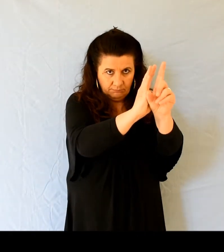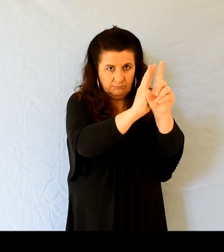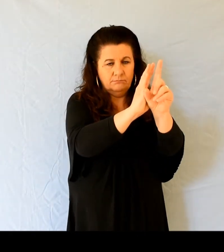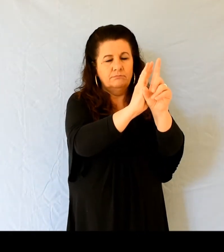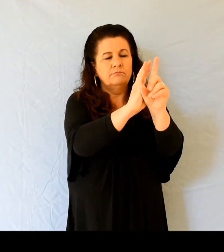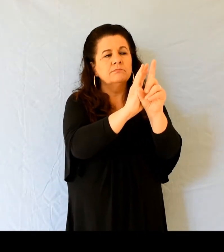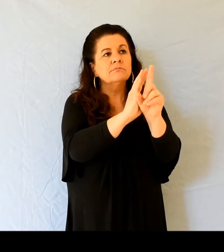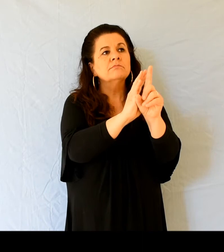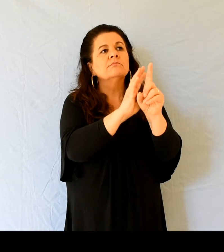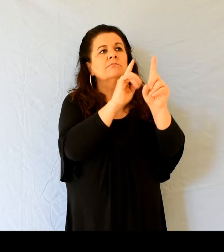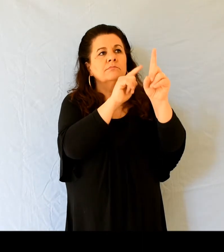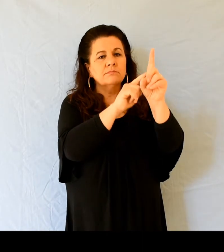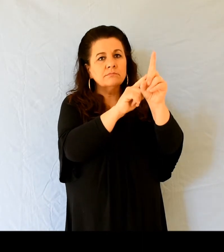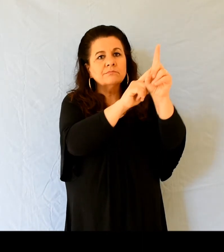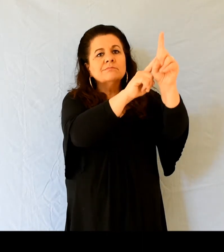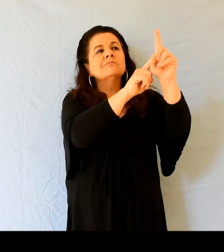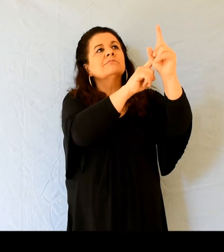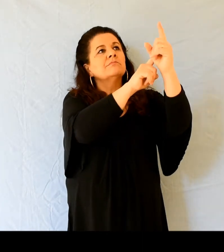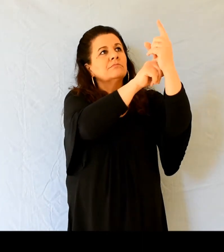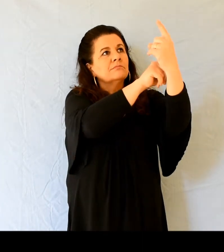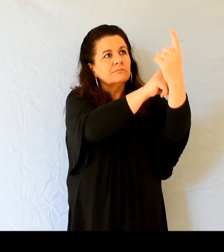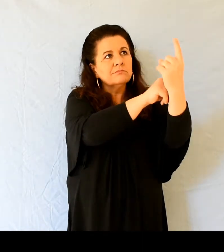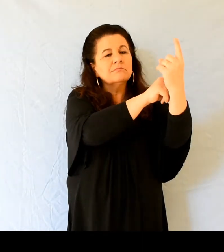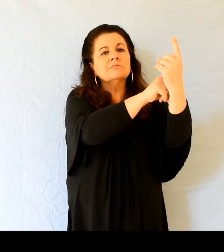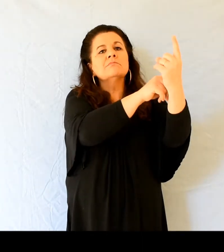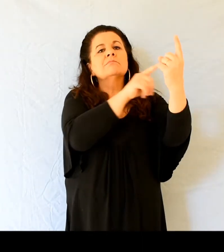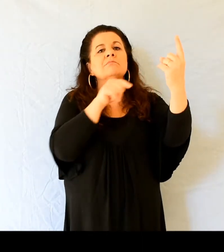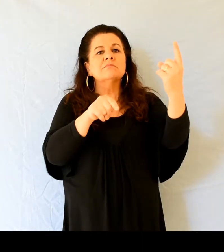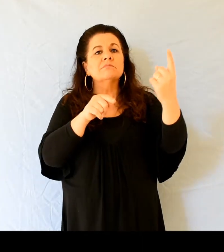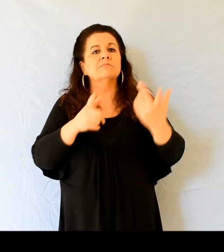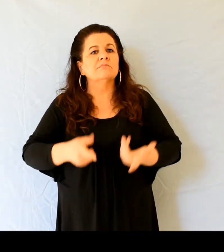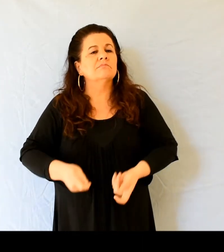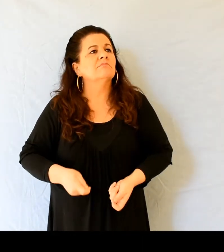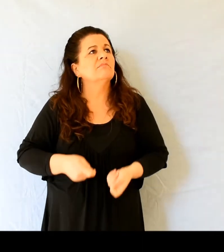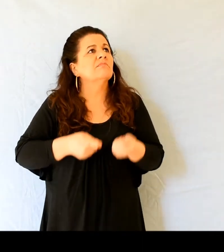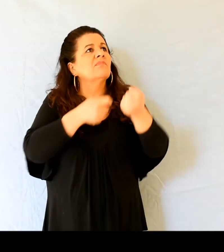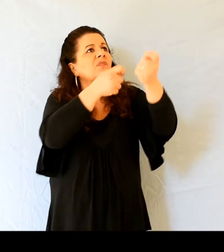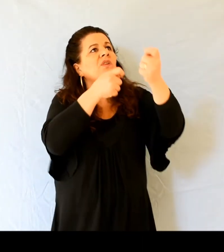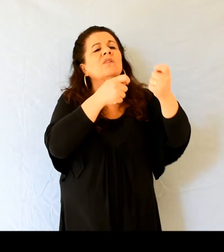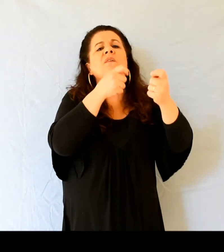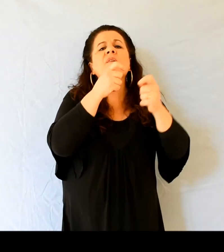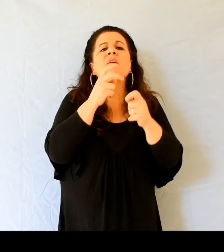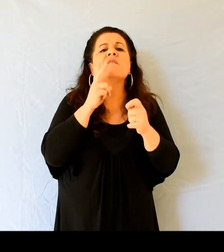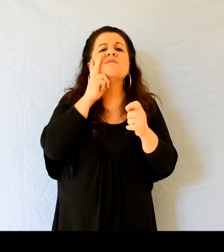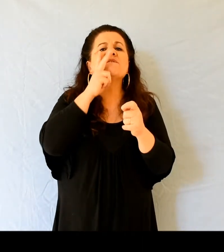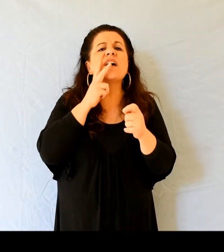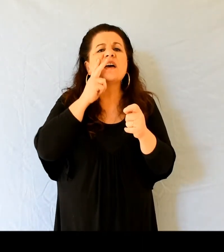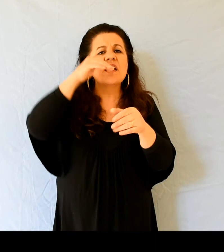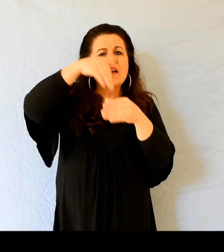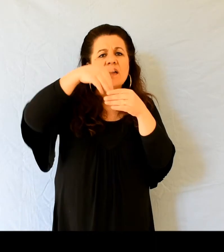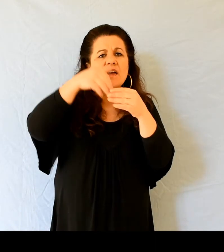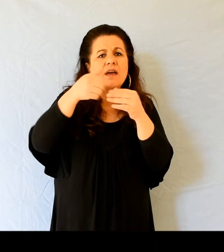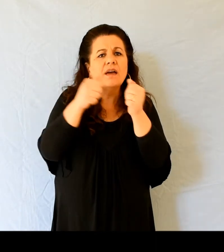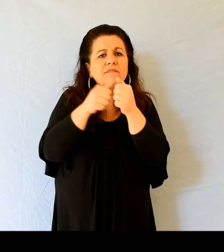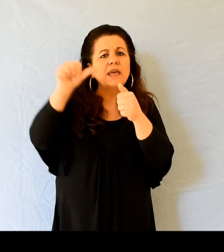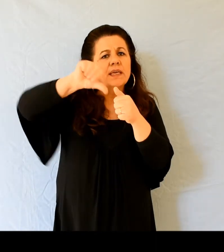Ils lui donnaient du vin aromatisé, de myrrhe, mais il n'en prit pas.